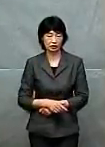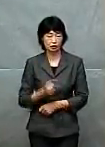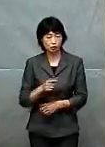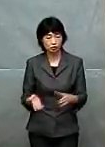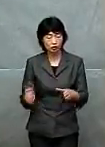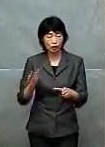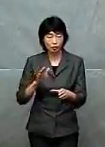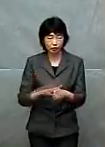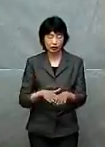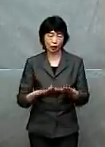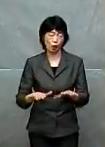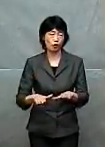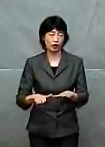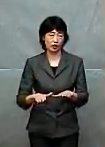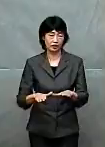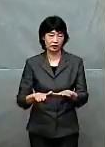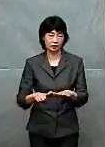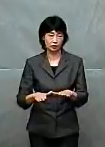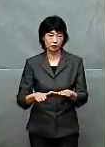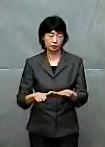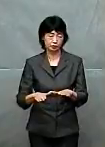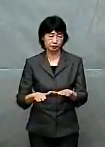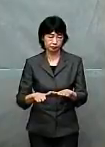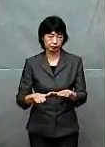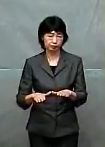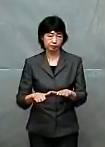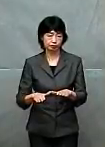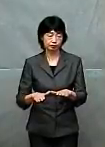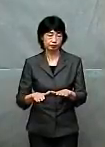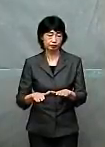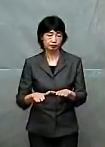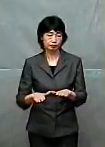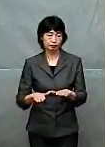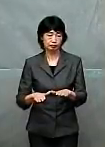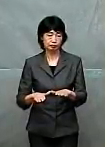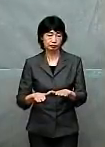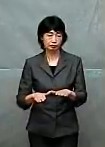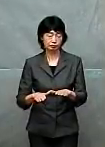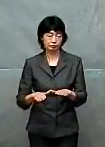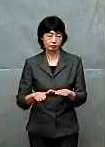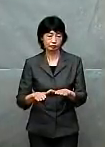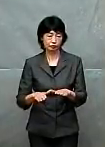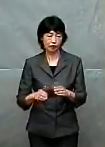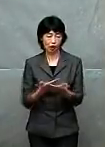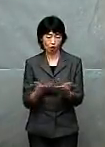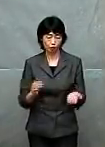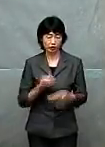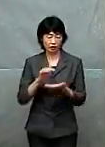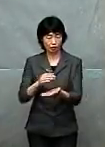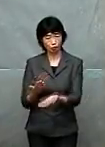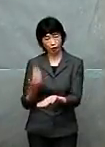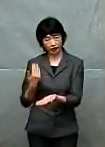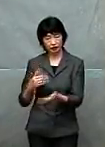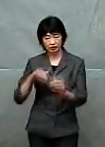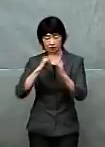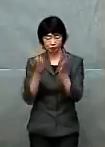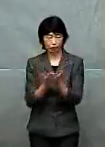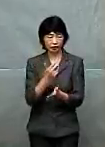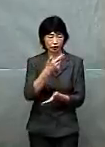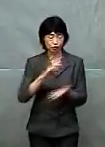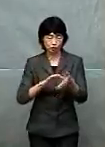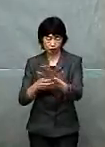して、今回はその今知事からお話しございましたようにシーズン出荷前にですね、全市町村の検査を